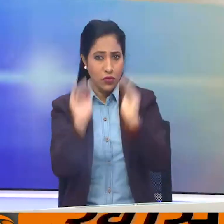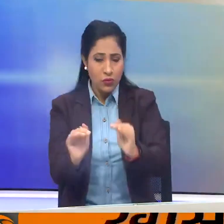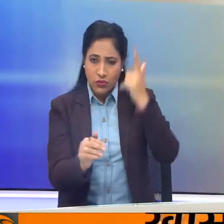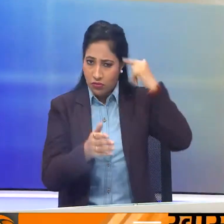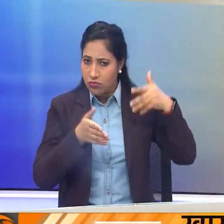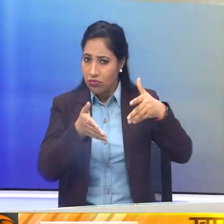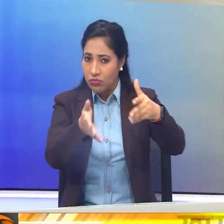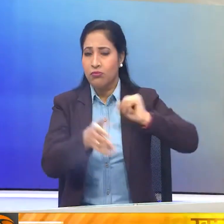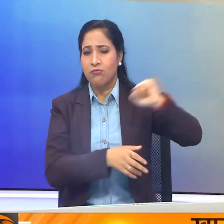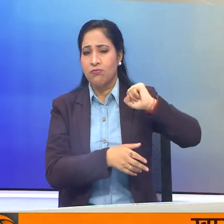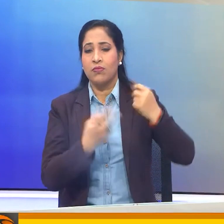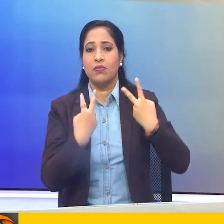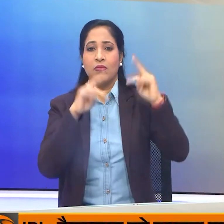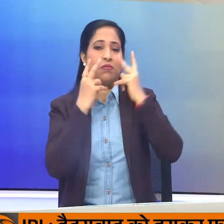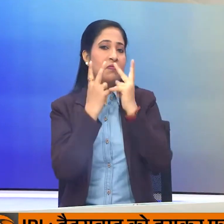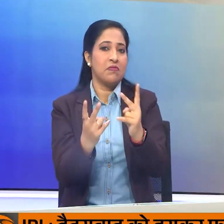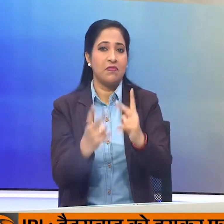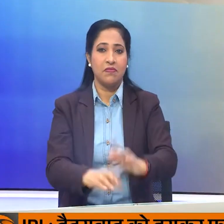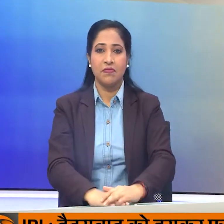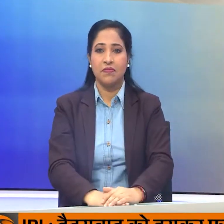शो करते हुए आज नजर आएंगे।